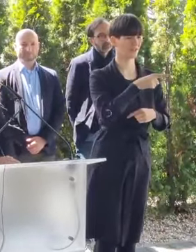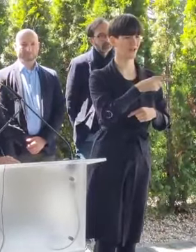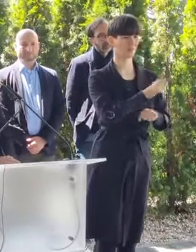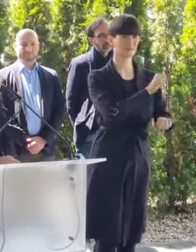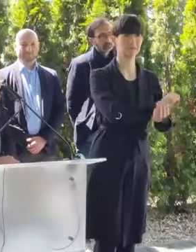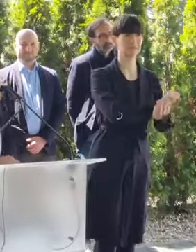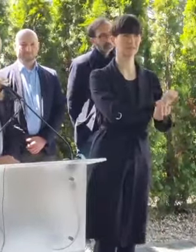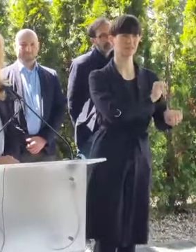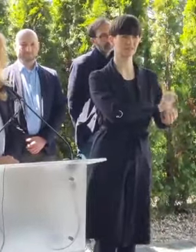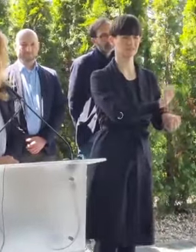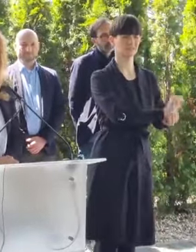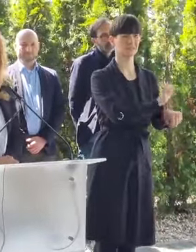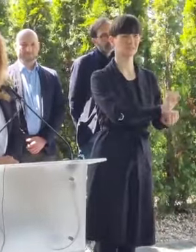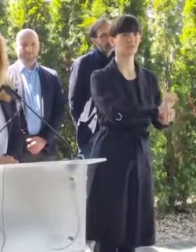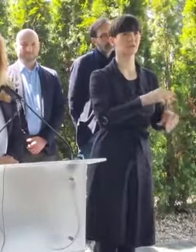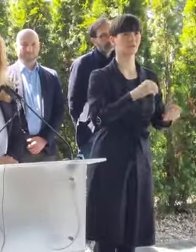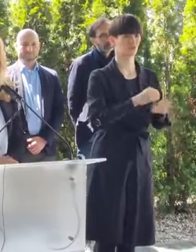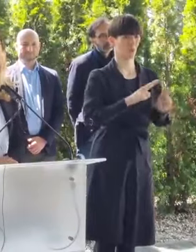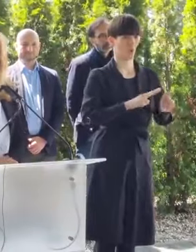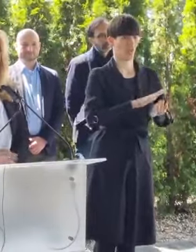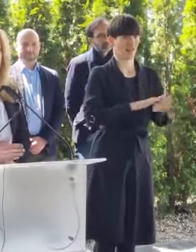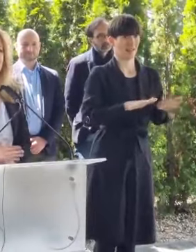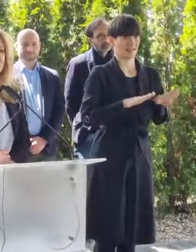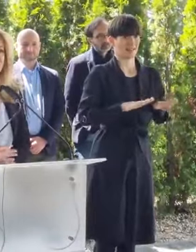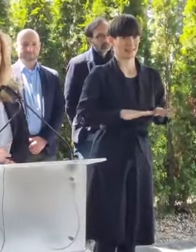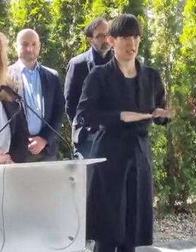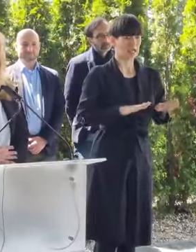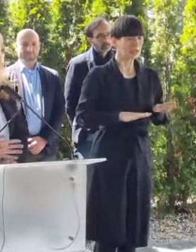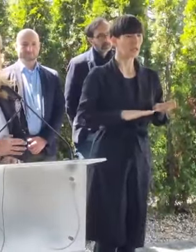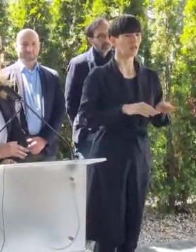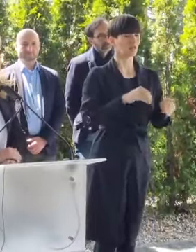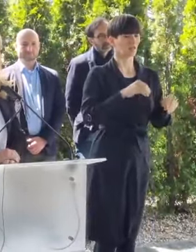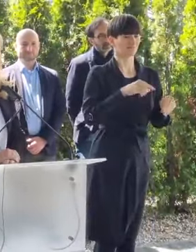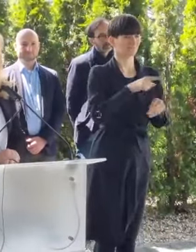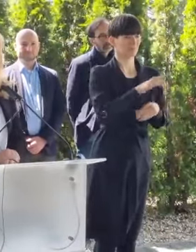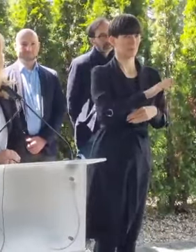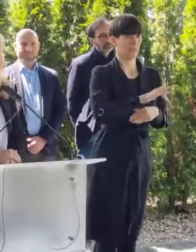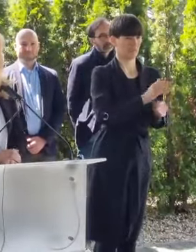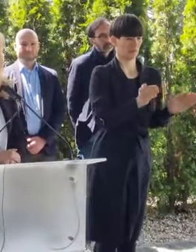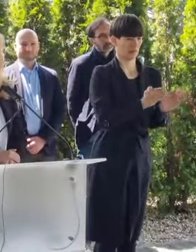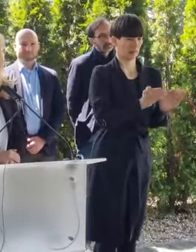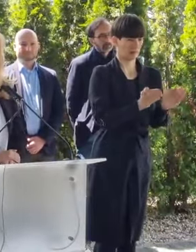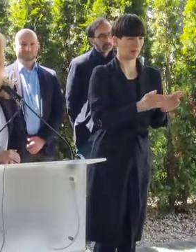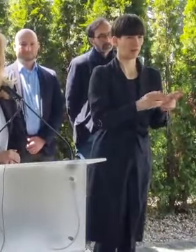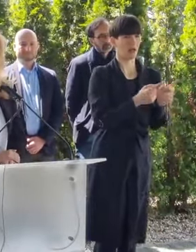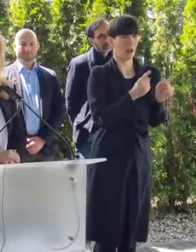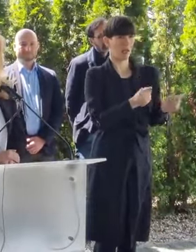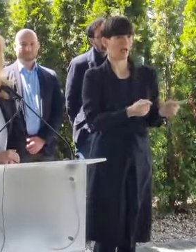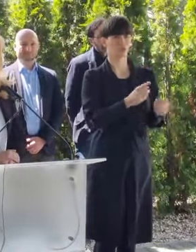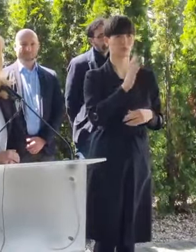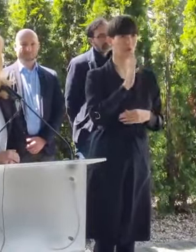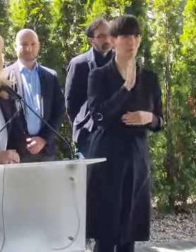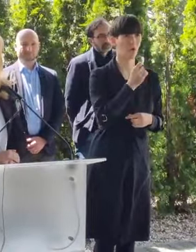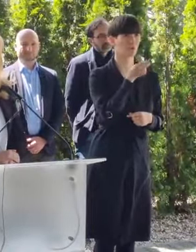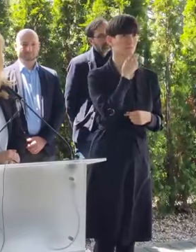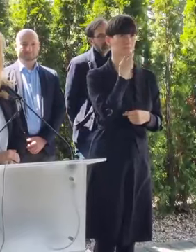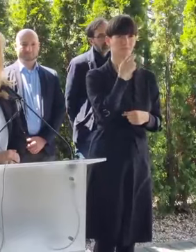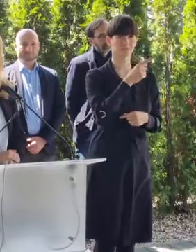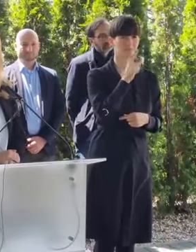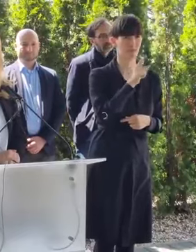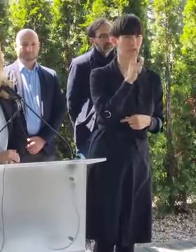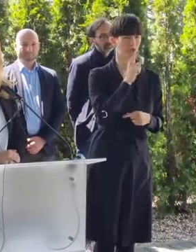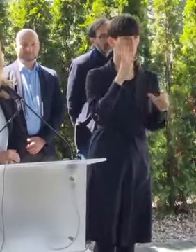stiesnených pomeroch, takže vlastne mohli iba sedieť. Nezmestili sa tak, aby sa tam mohli lahnúť. S minimum stravy, a v chlade, v